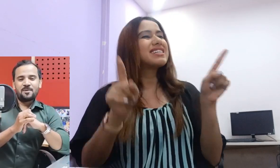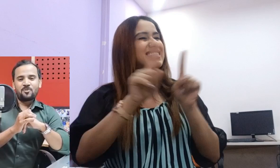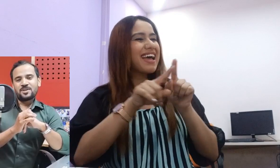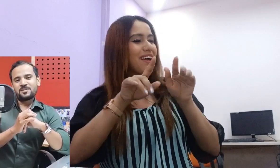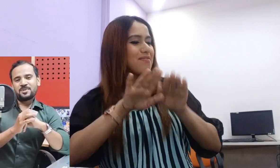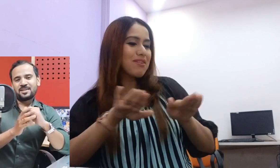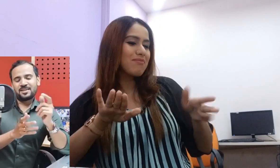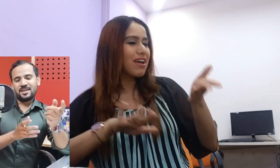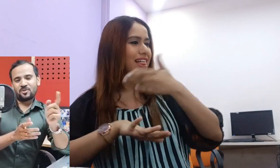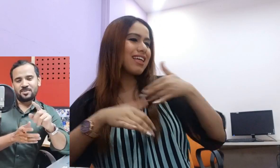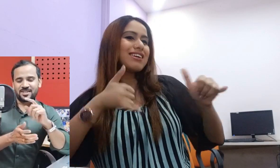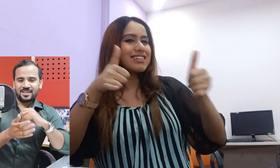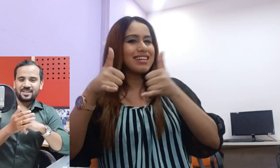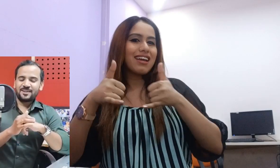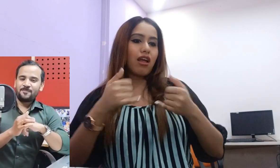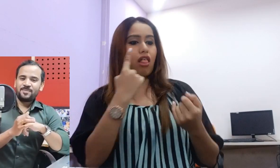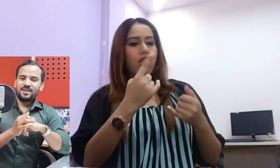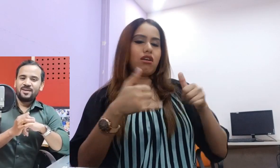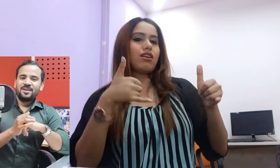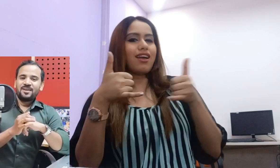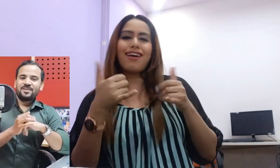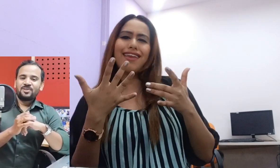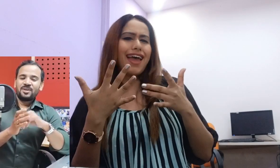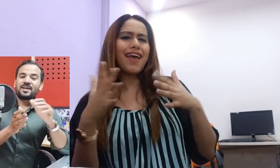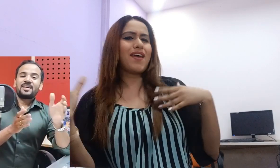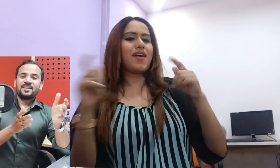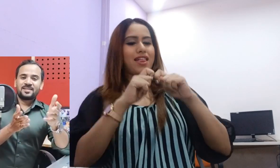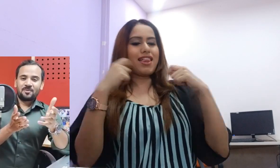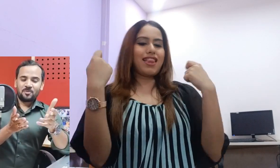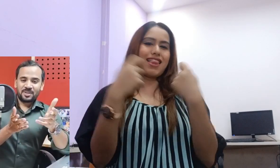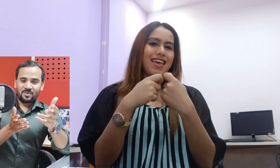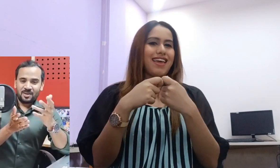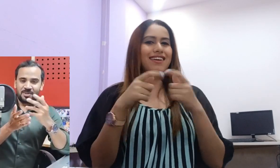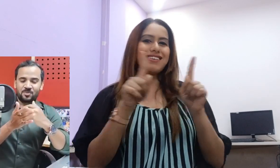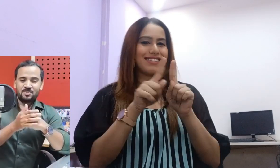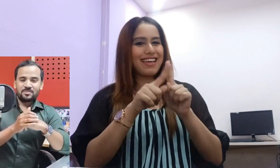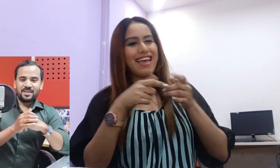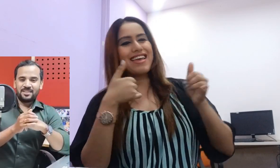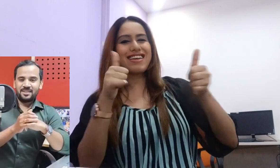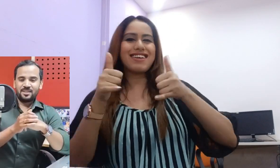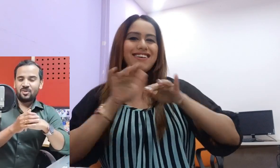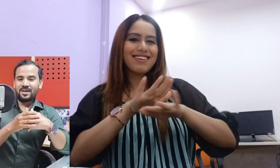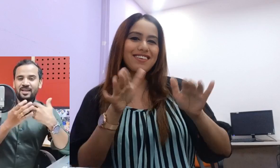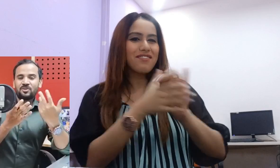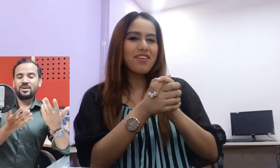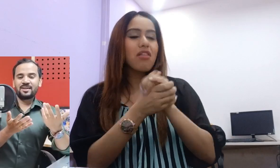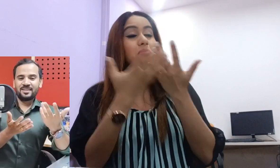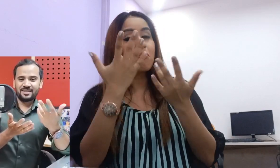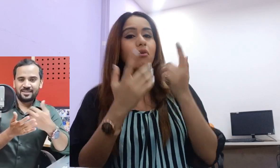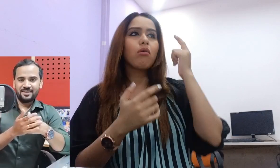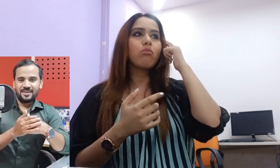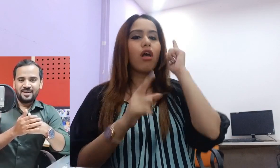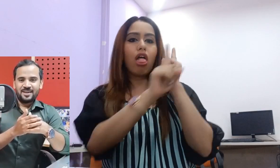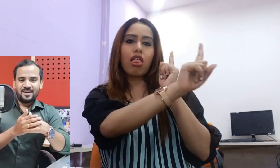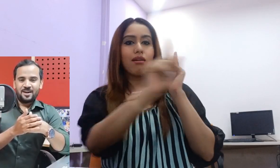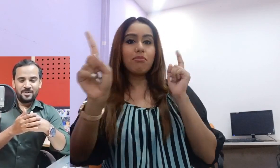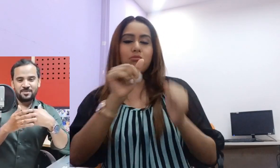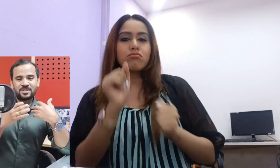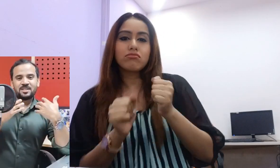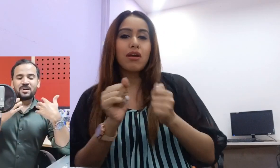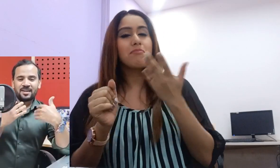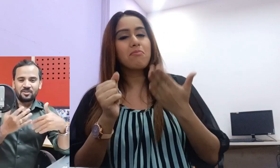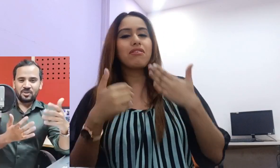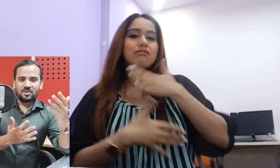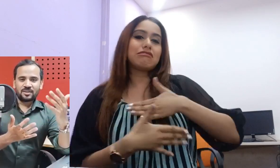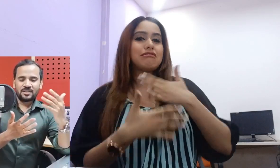पूछा कि आपको कैसे पता था कि एक और बच्चा निकलेगा? तो उन्होंने कहा कि अरे सर, आपको पता हुआ ना, बचपन में हम खेलते थे तो अकेले थोड़ा ना खेलते थे, हम